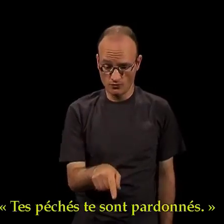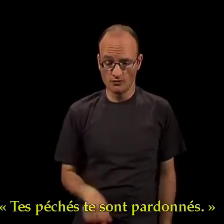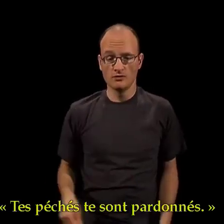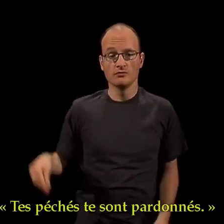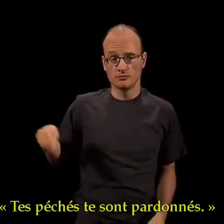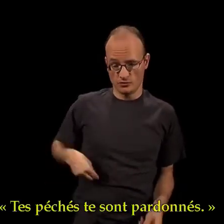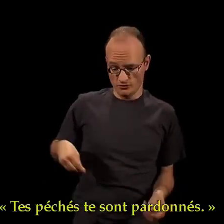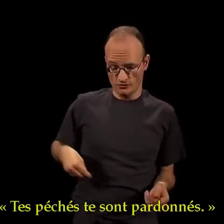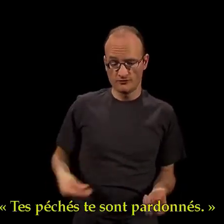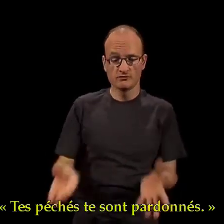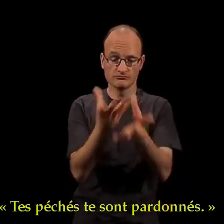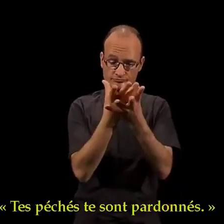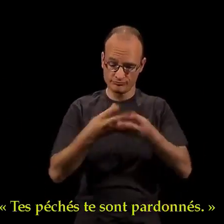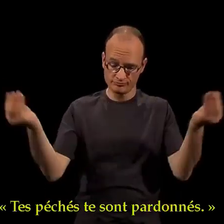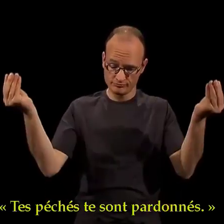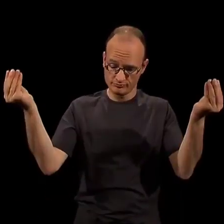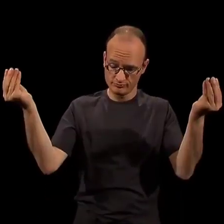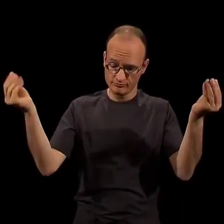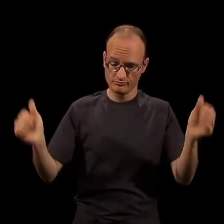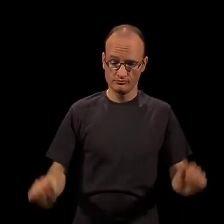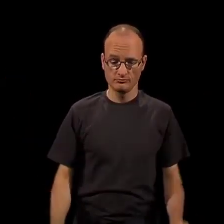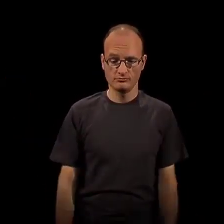tes péchés te sont pardonnés.